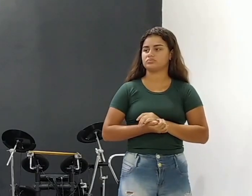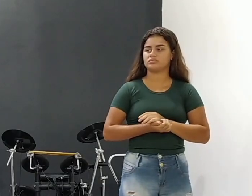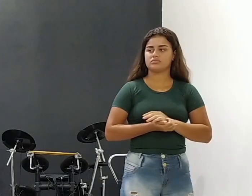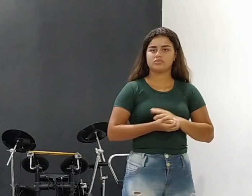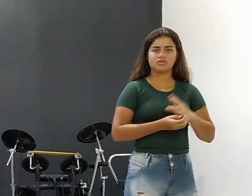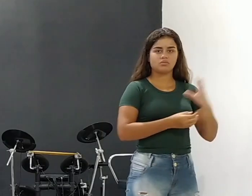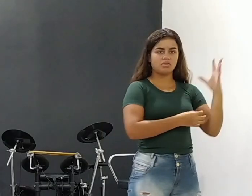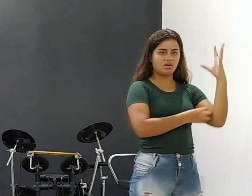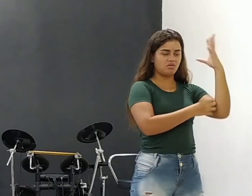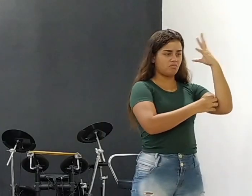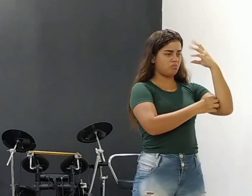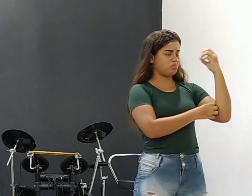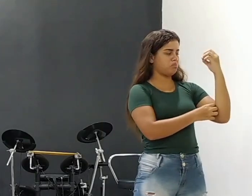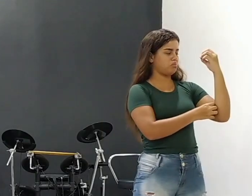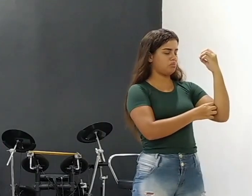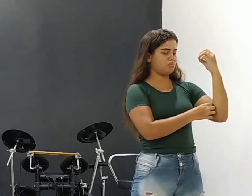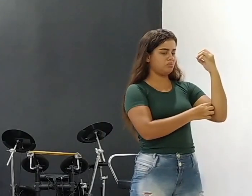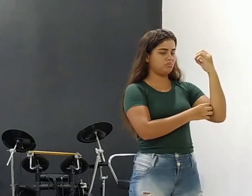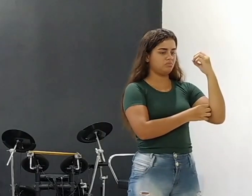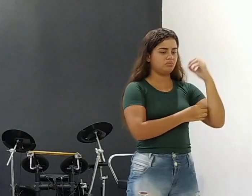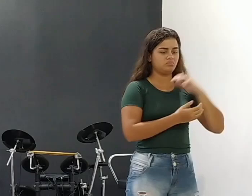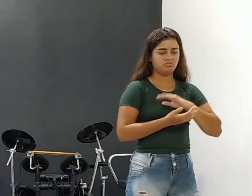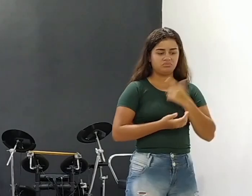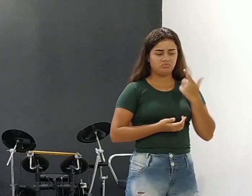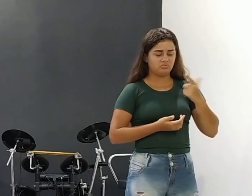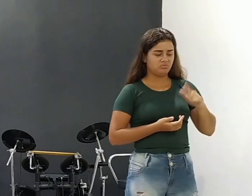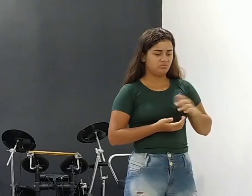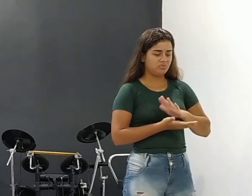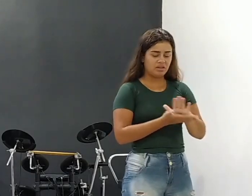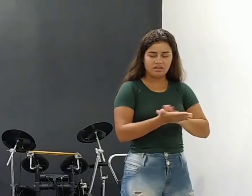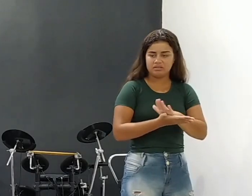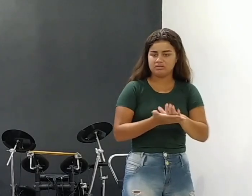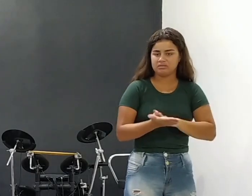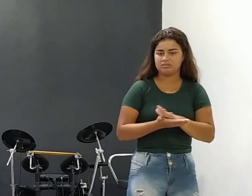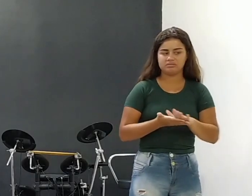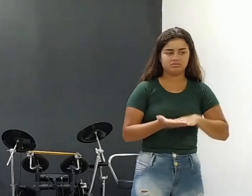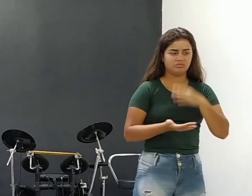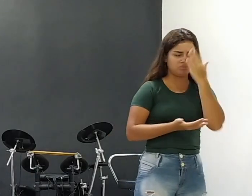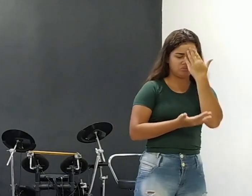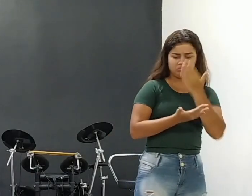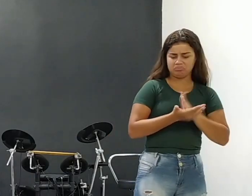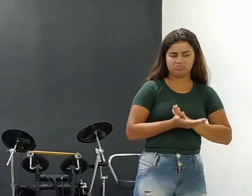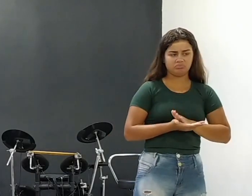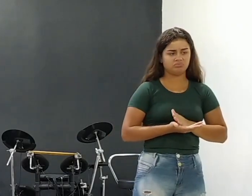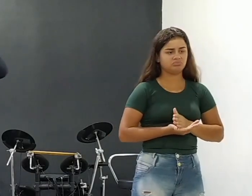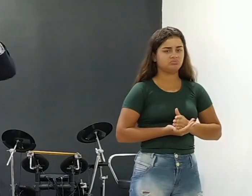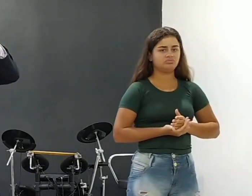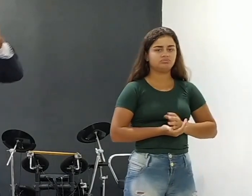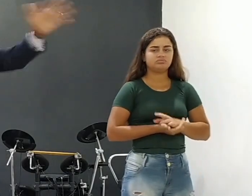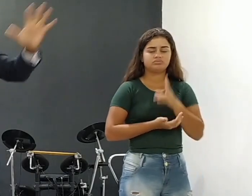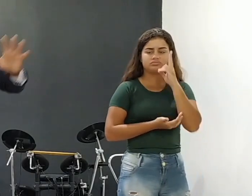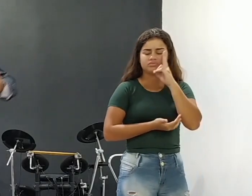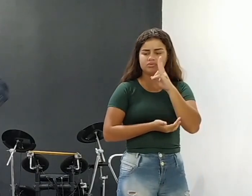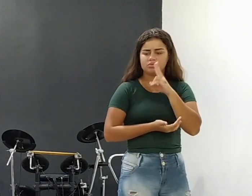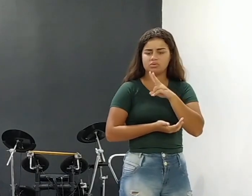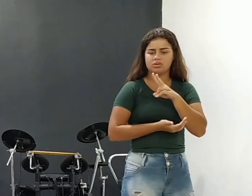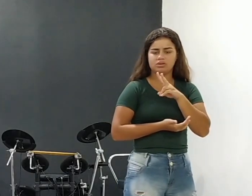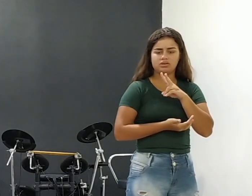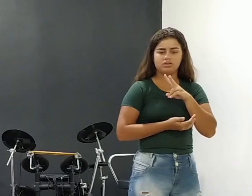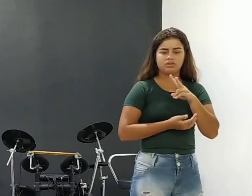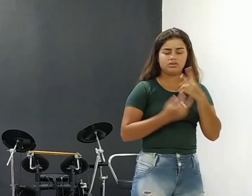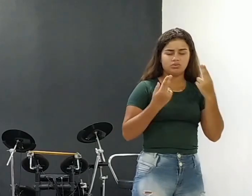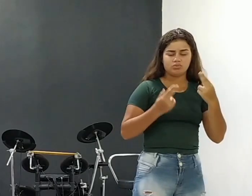seca, não serve para nada. Não acredite em você, porque te olha como o mundo